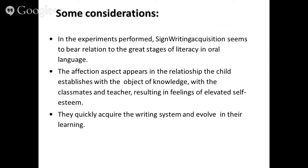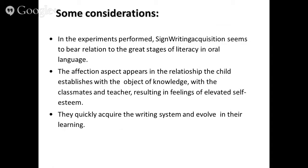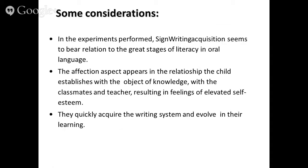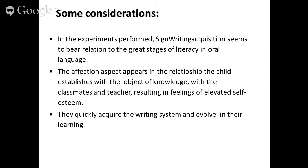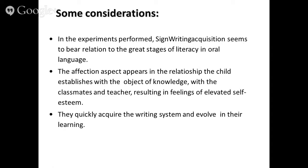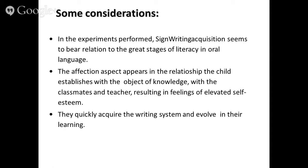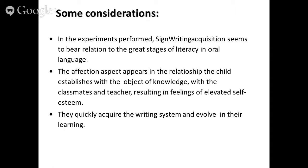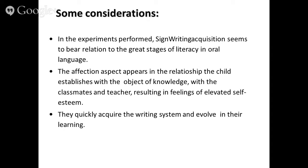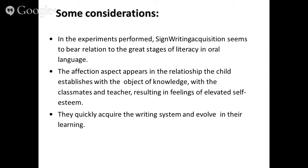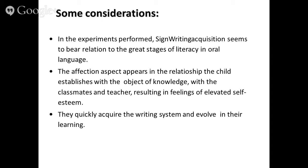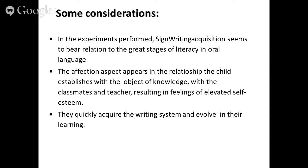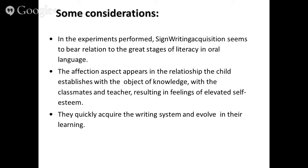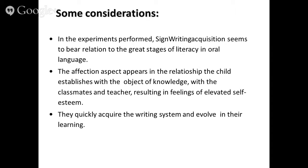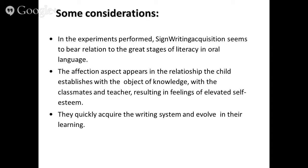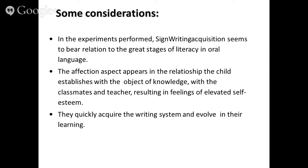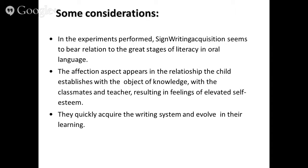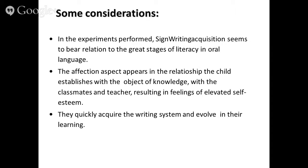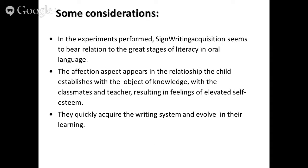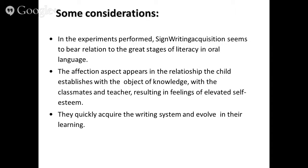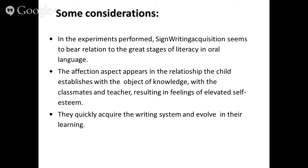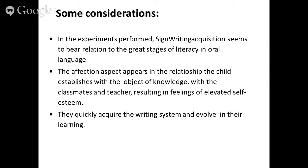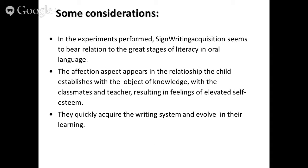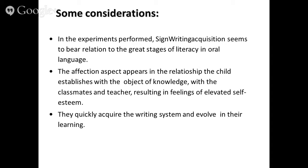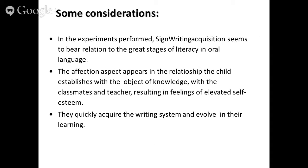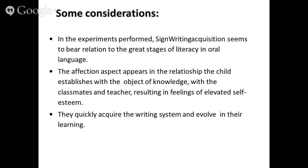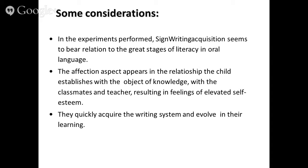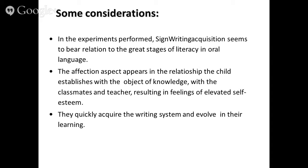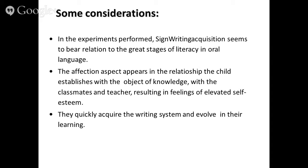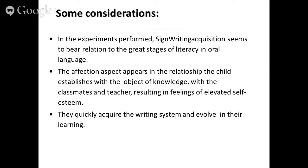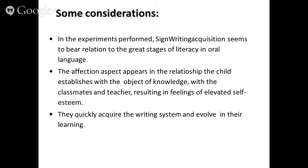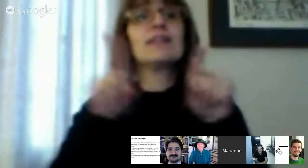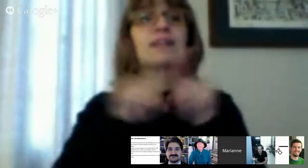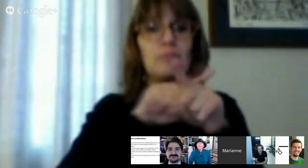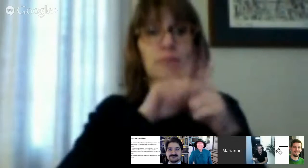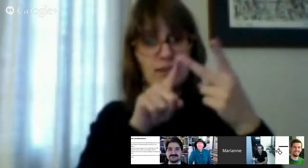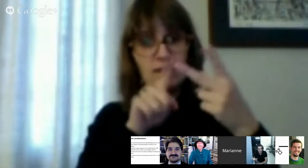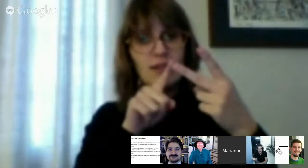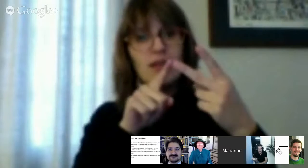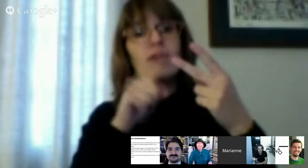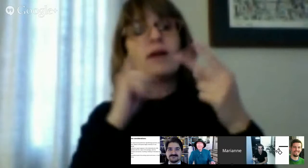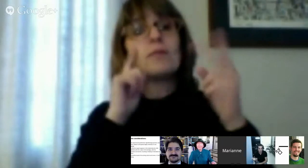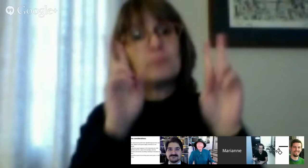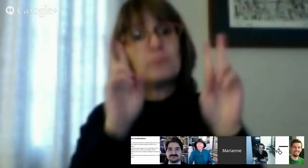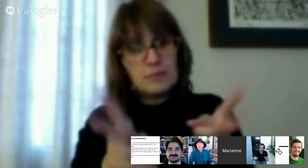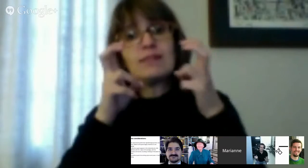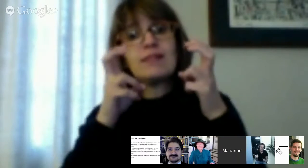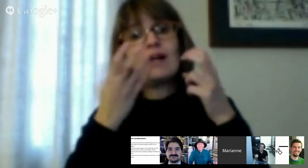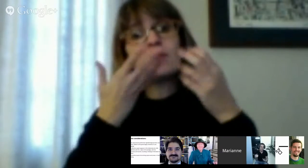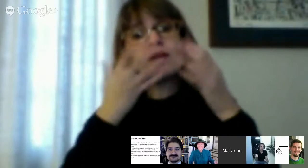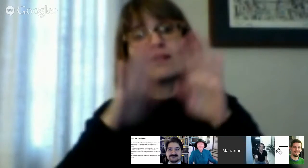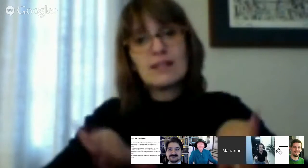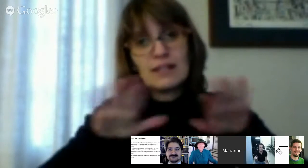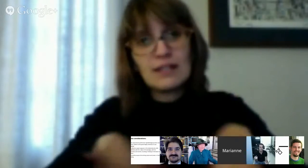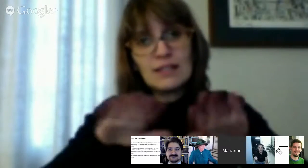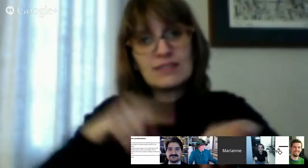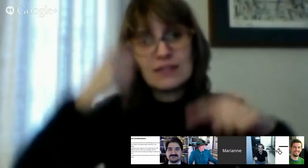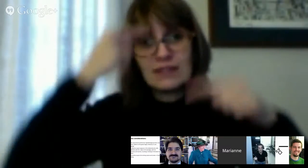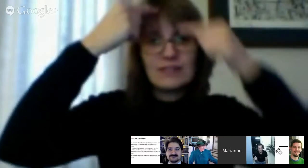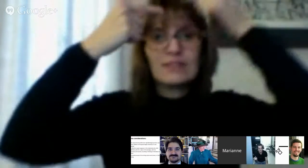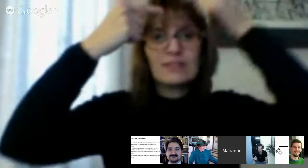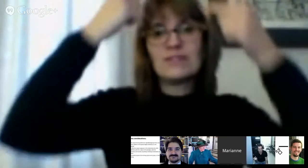Então, o nosso objetivo é verificar se as crianças tinham